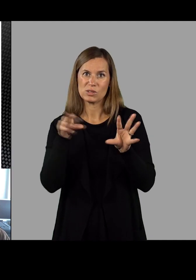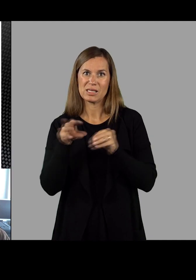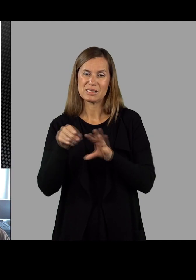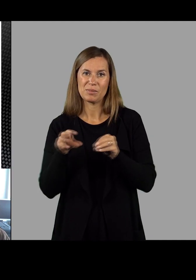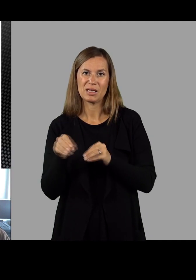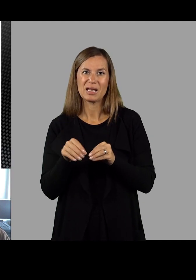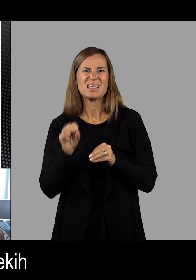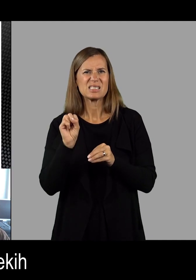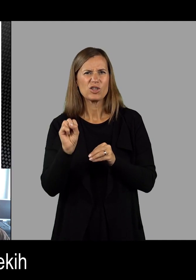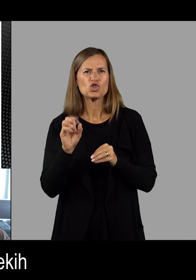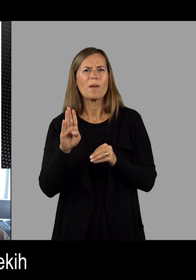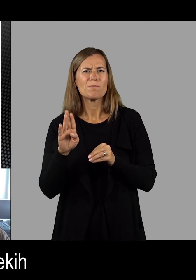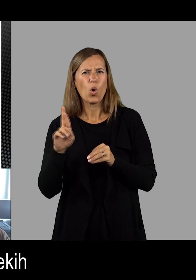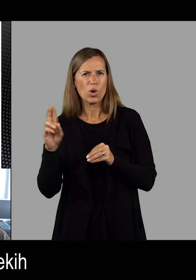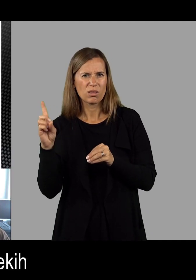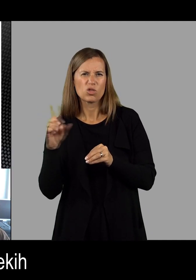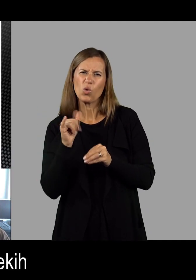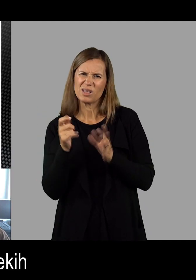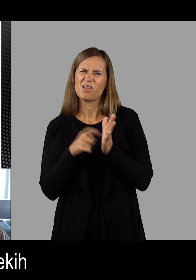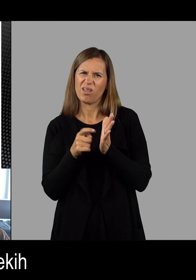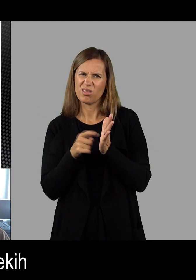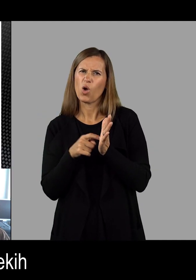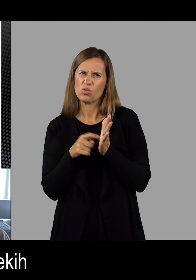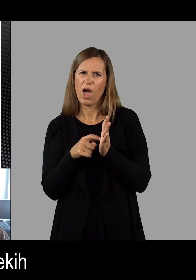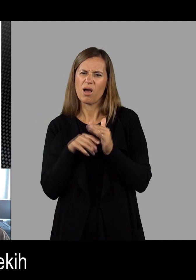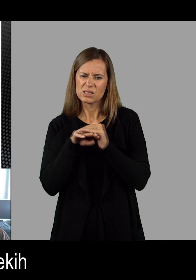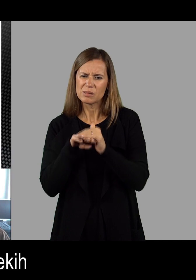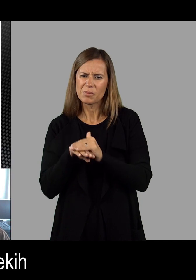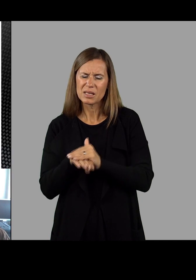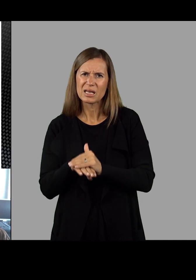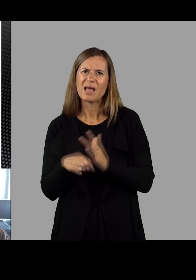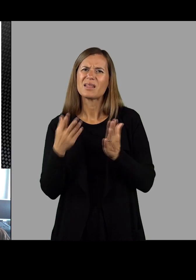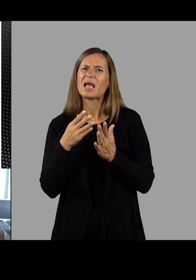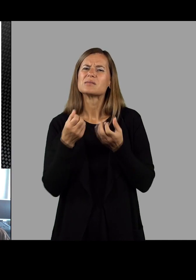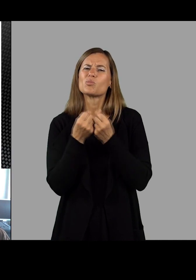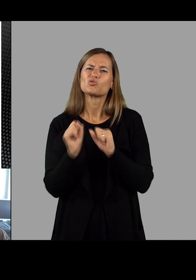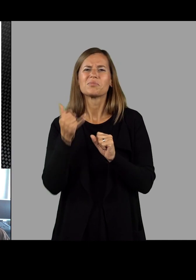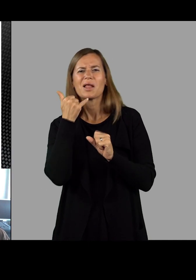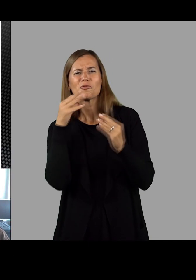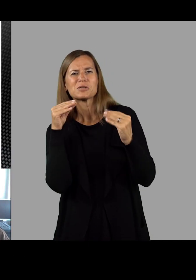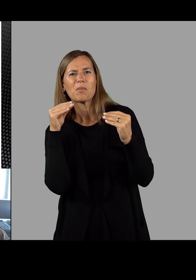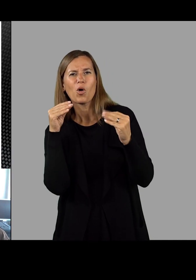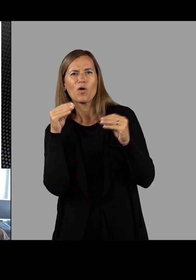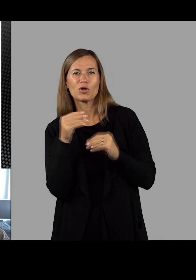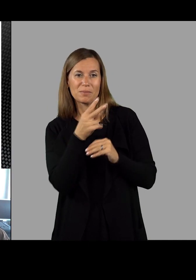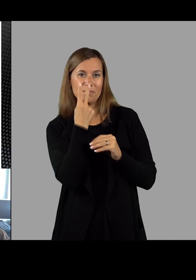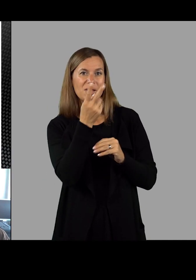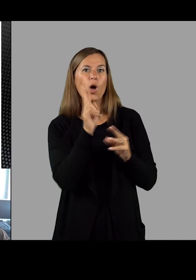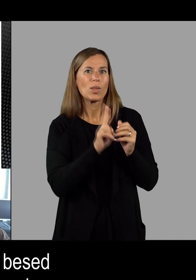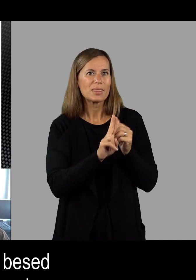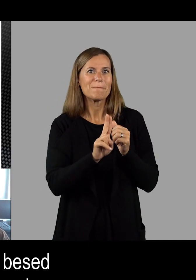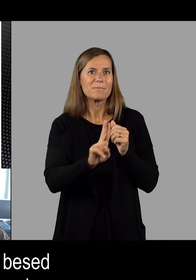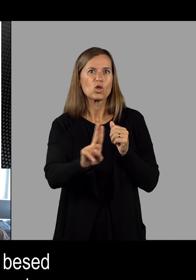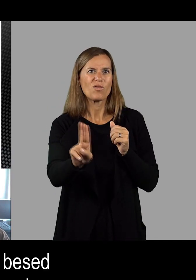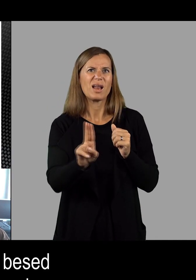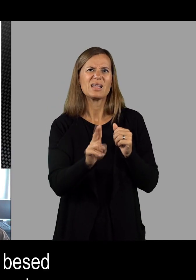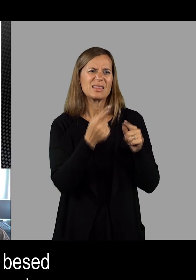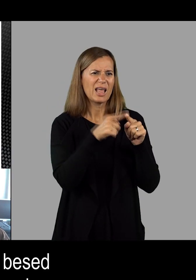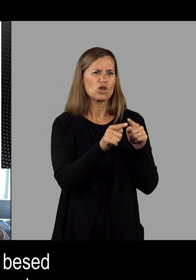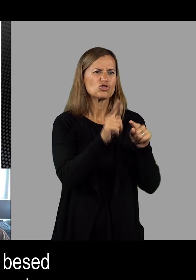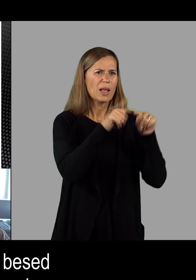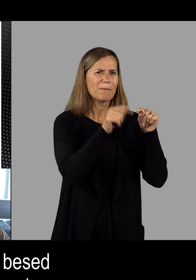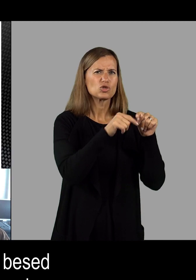zbirki Switchboard, precej zahtevna zbirka nekih sproščenih telefonskih pogovorov. Tukaj se vidi, kako je napredovalo, ne, delež napačno